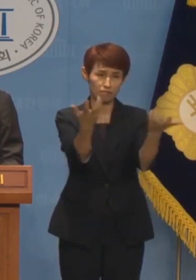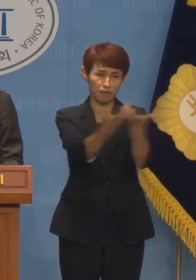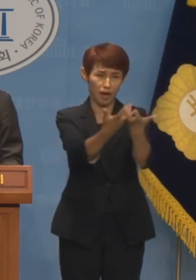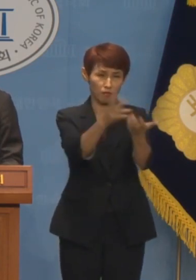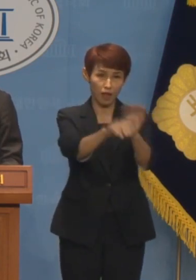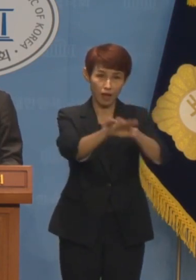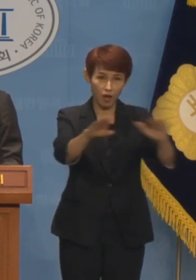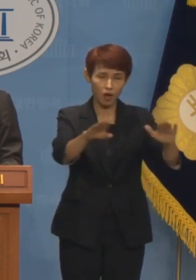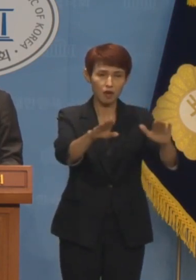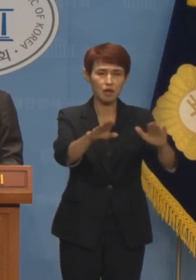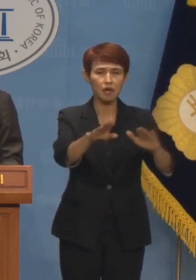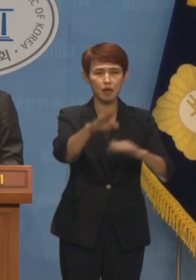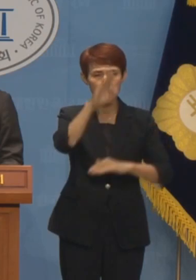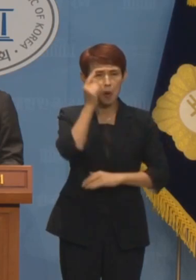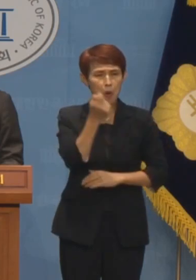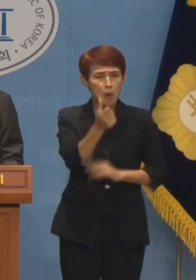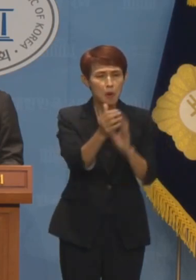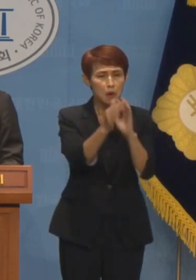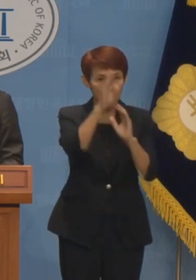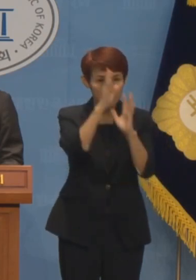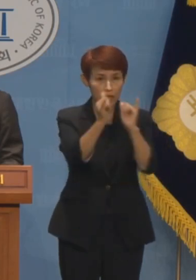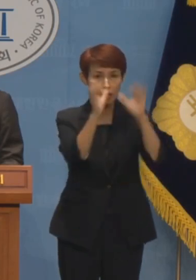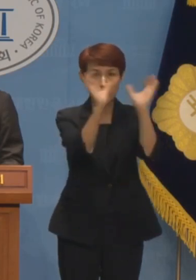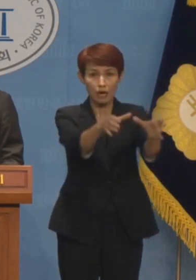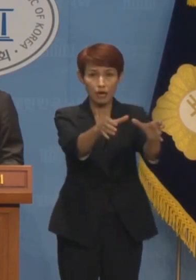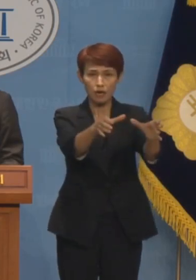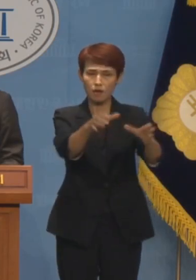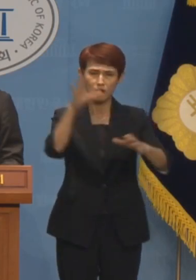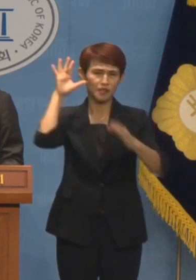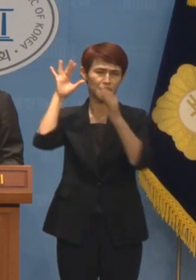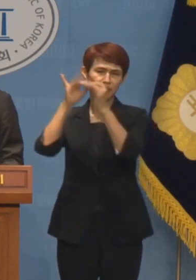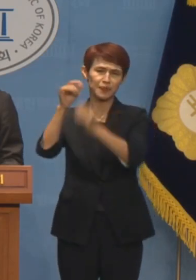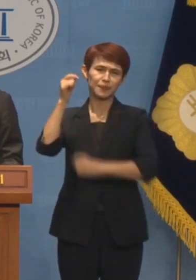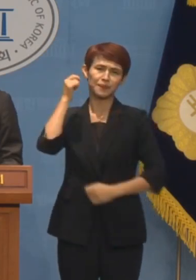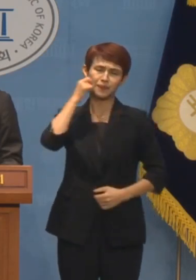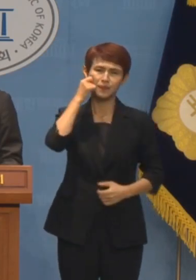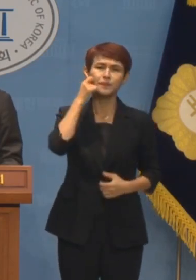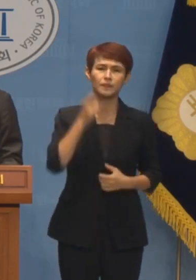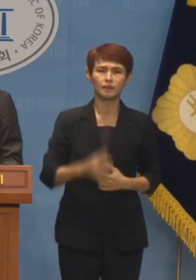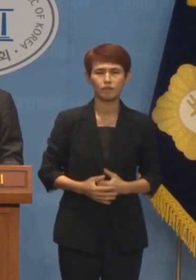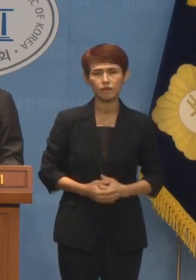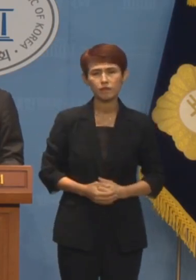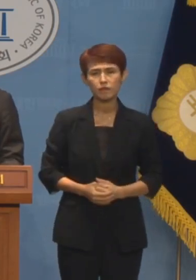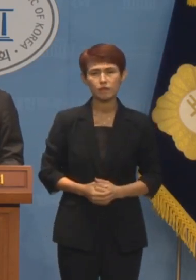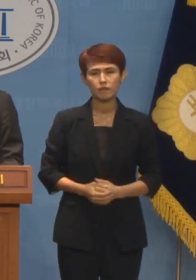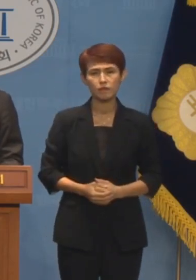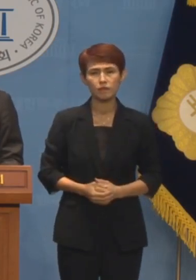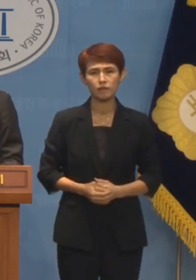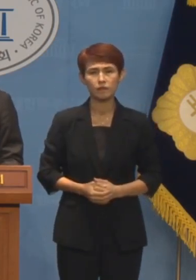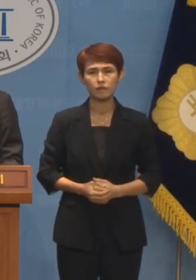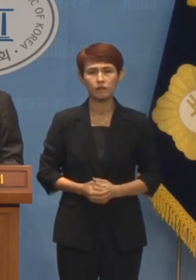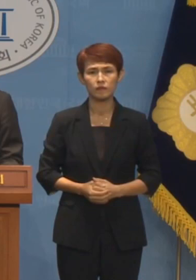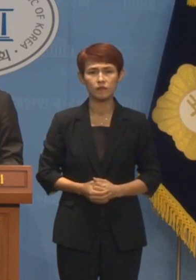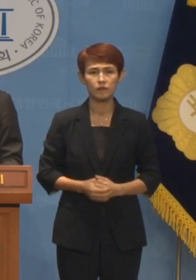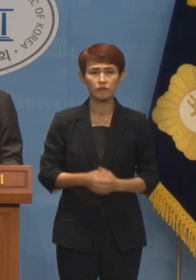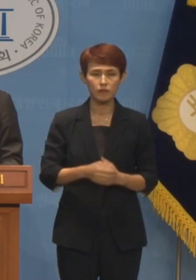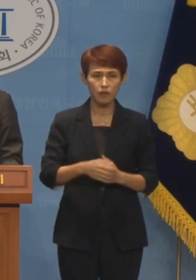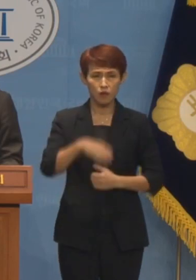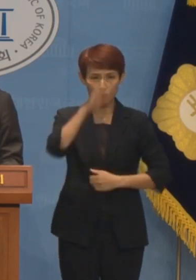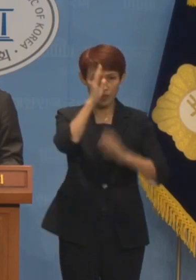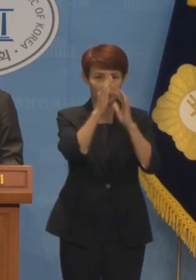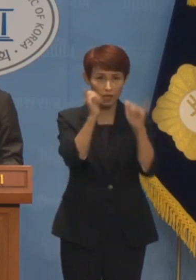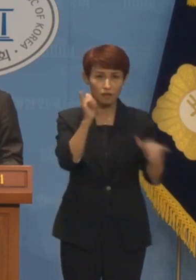경증 환자에게 전가하는 방식에는 동의할 수 없습니다. 의료 붕괴 속에서